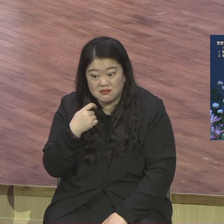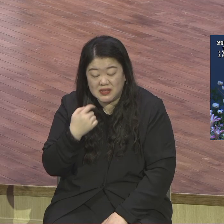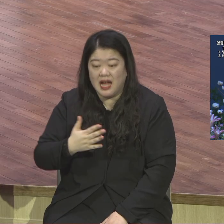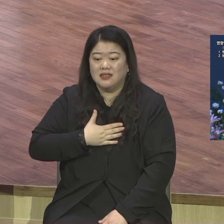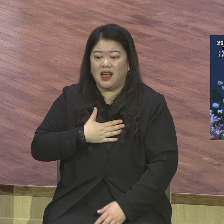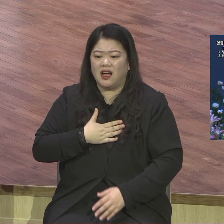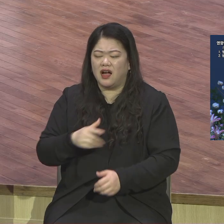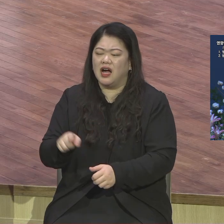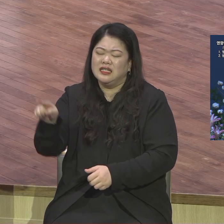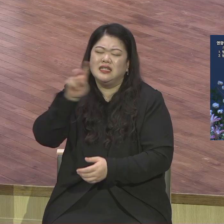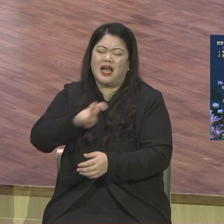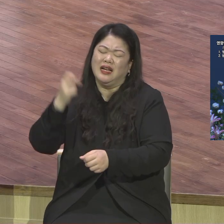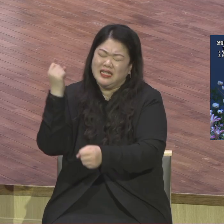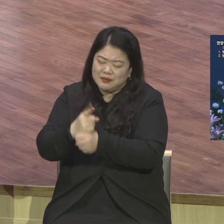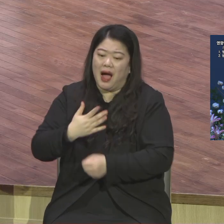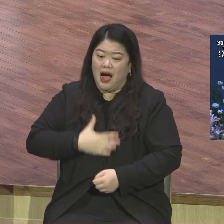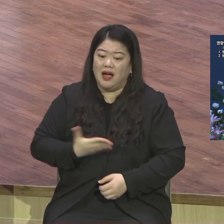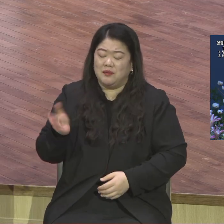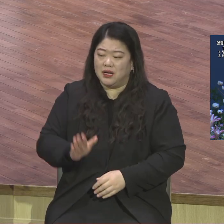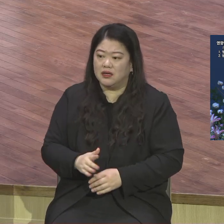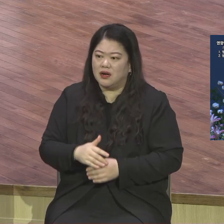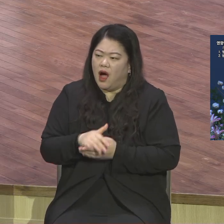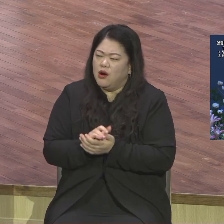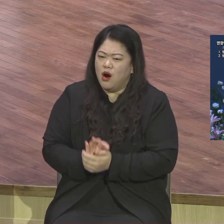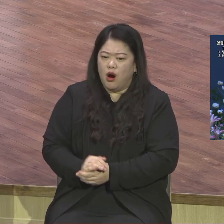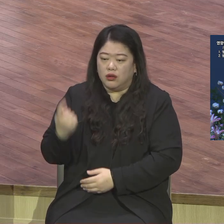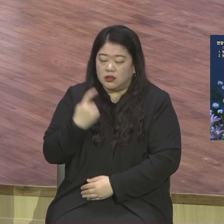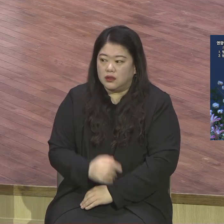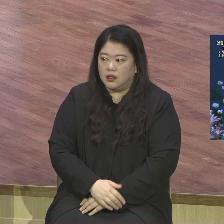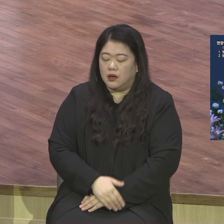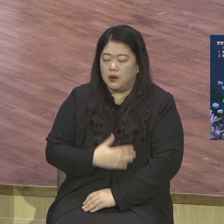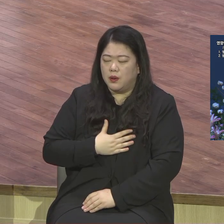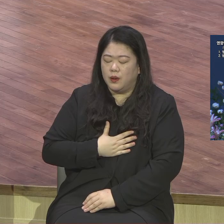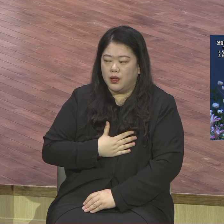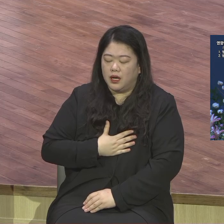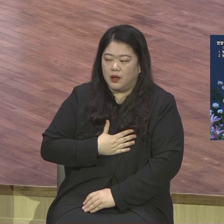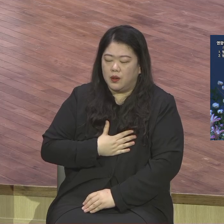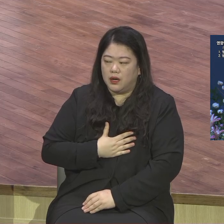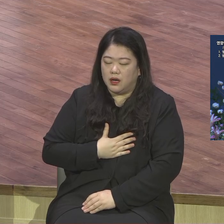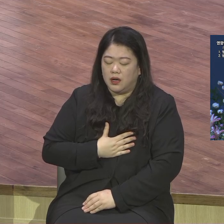눈물 참는다고 이 뜨거운 가슴을 막 절제한다고